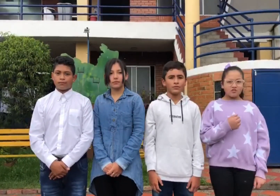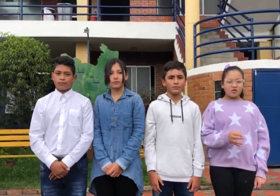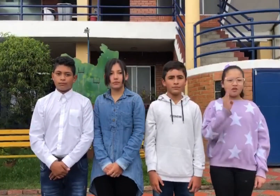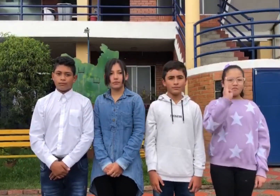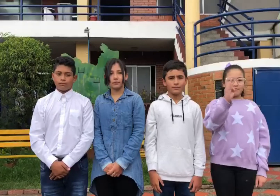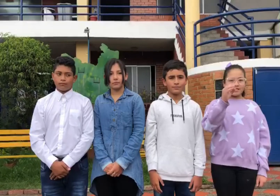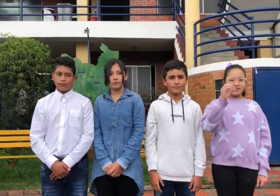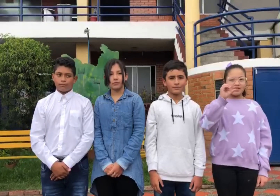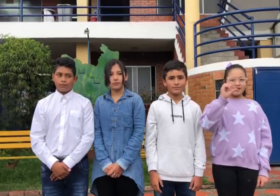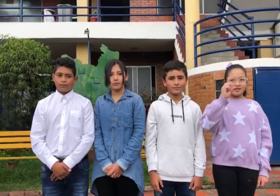soy